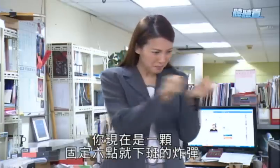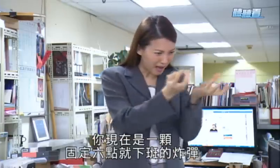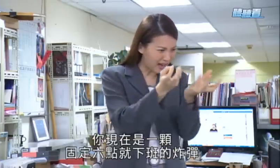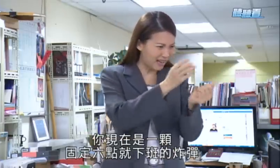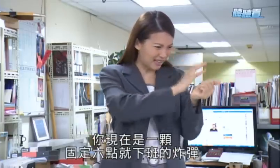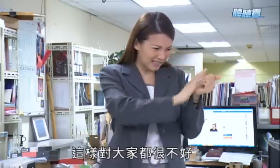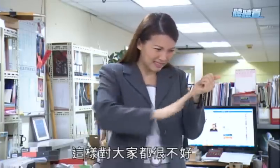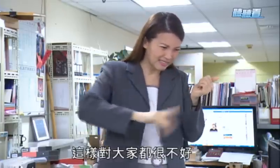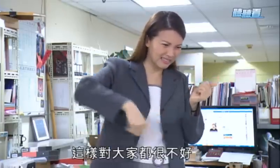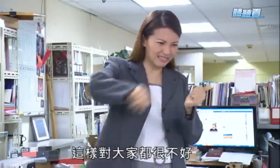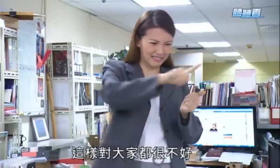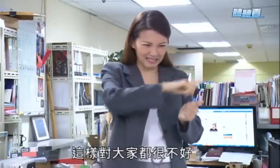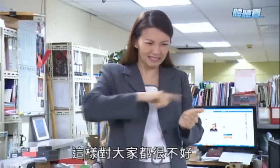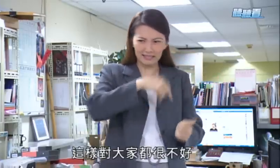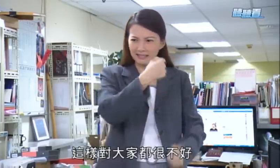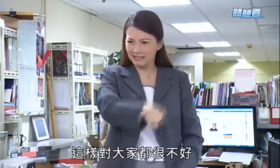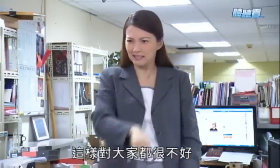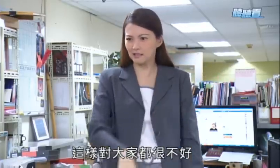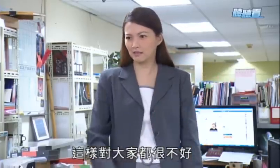弹，这样对大家都很不好。